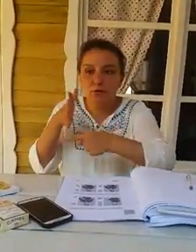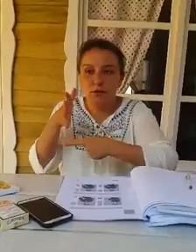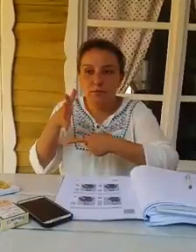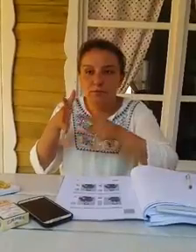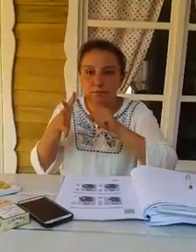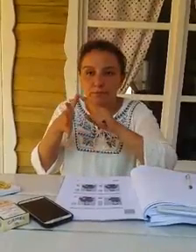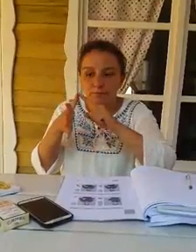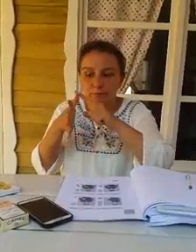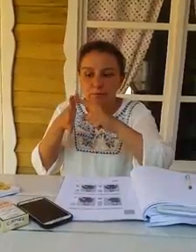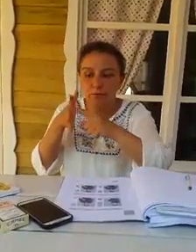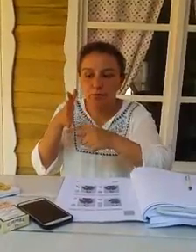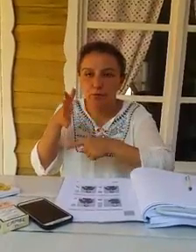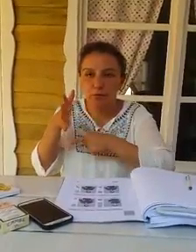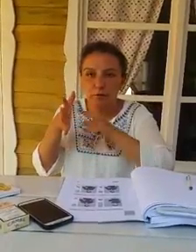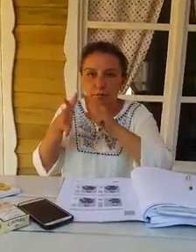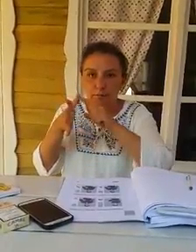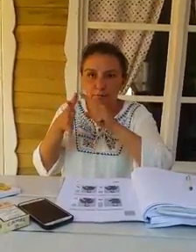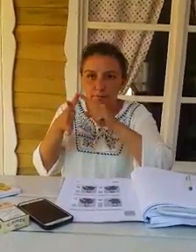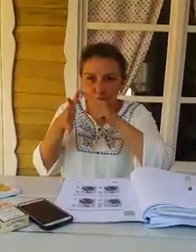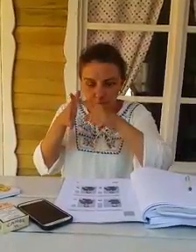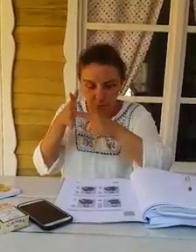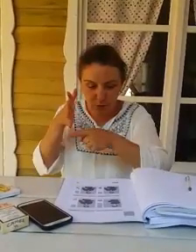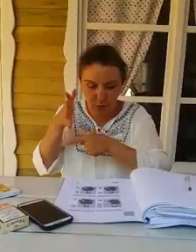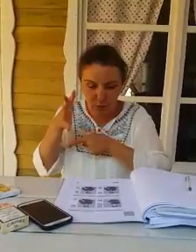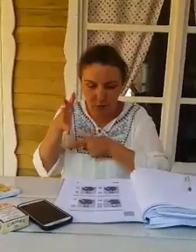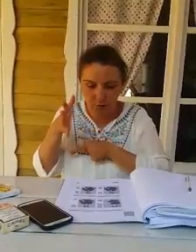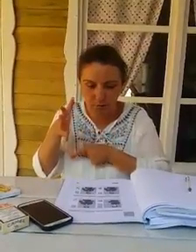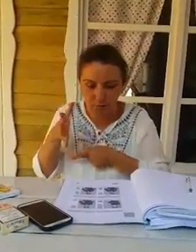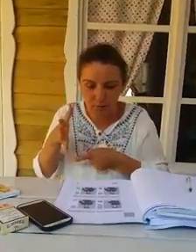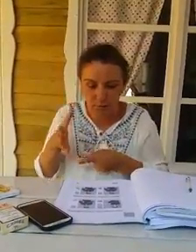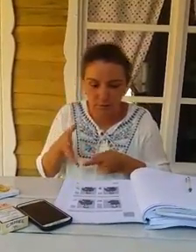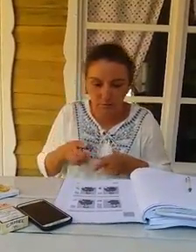Yöntem. Yöntem. Yöntem.